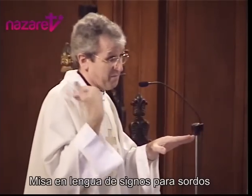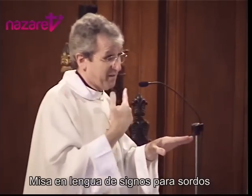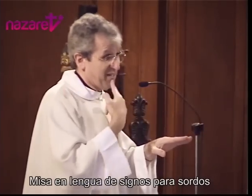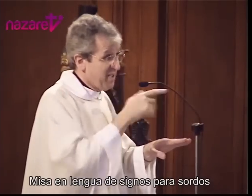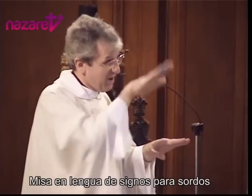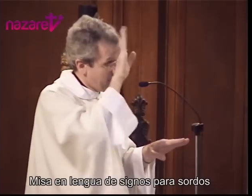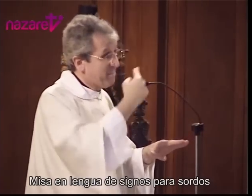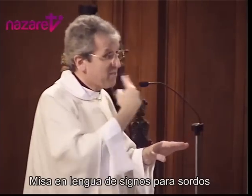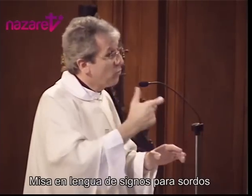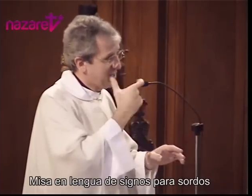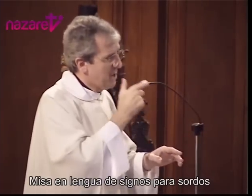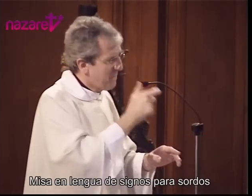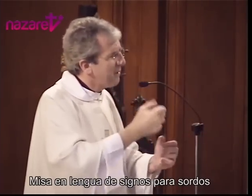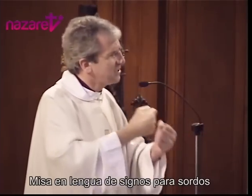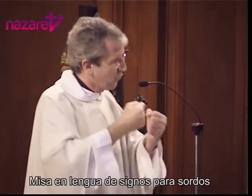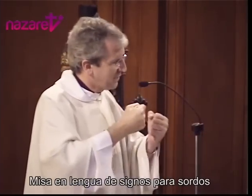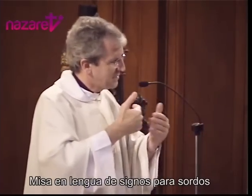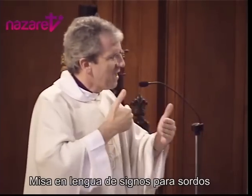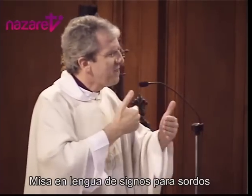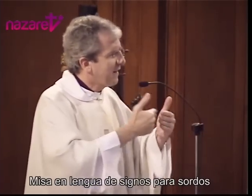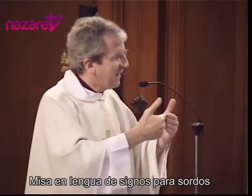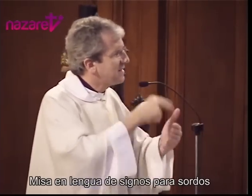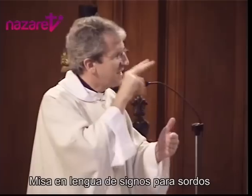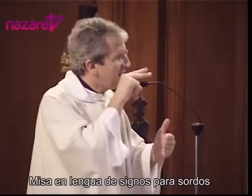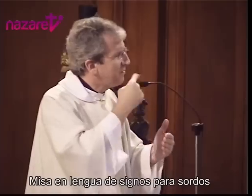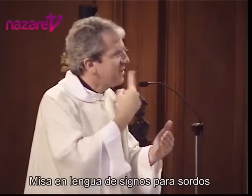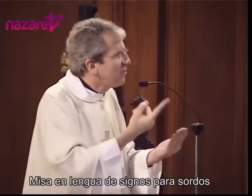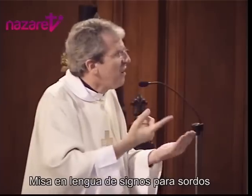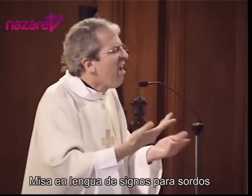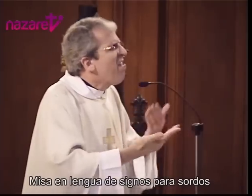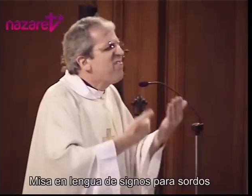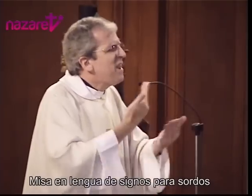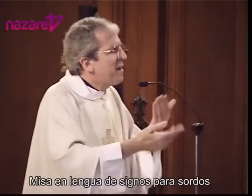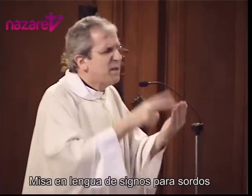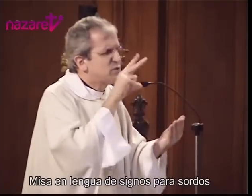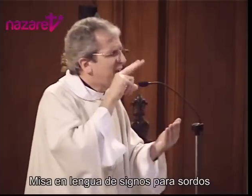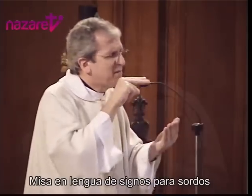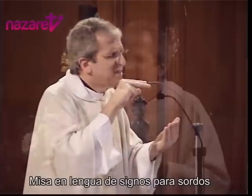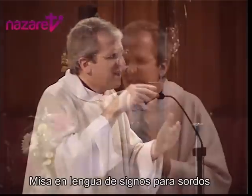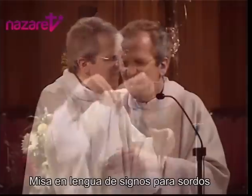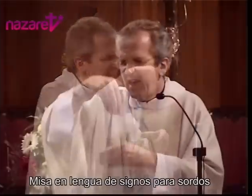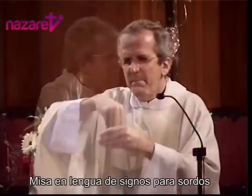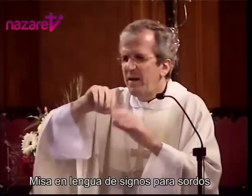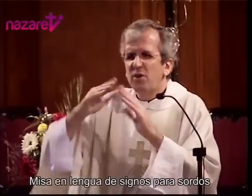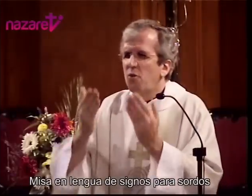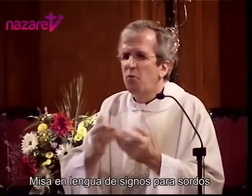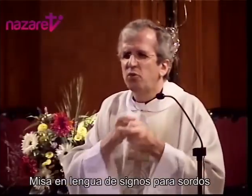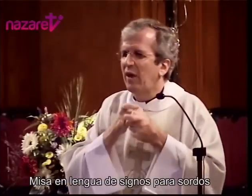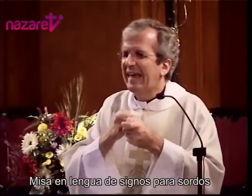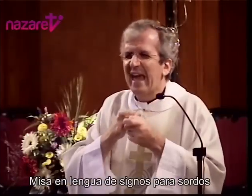me parece, el Papa dijo unas palabras fuertes, cercanas a la mí, diciendo, celebraremos la Navidad en medio de un mundo que hay